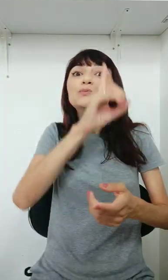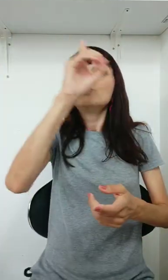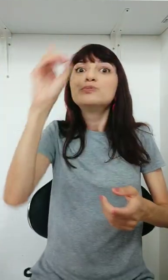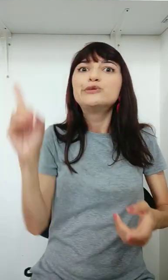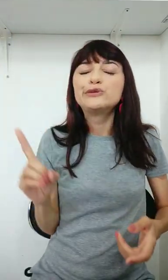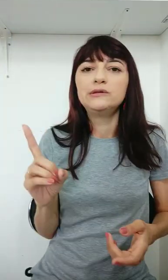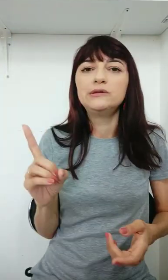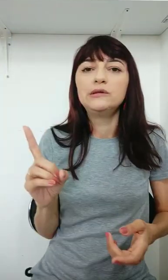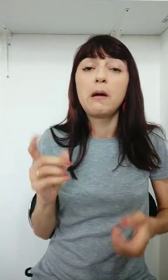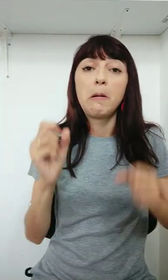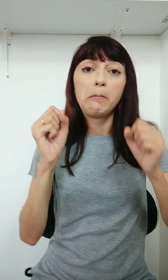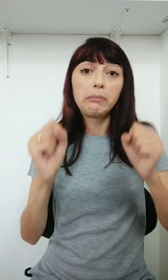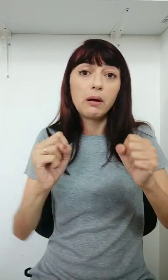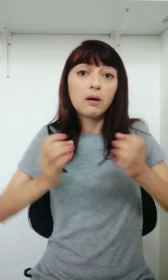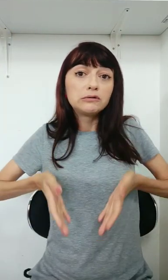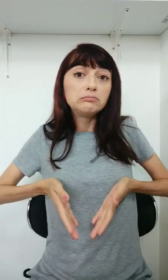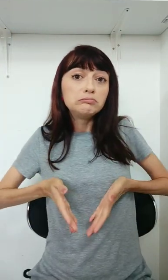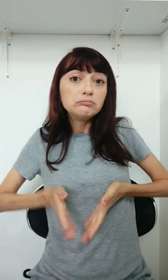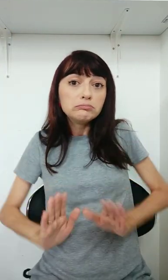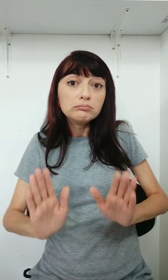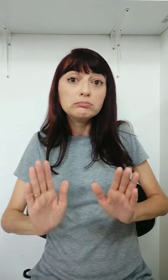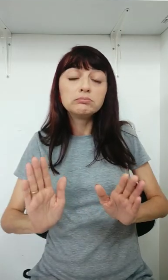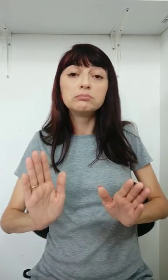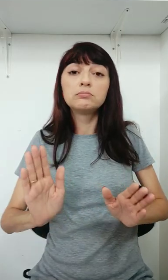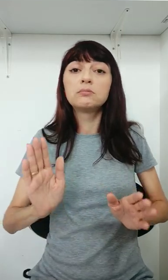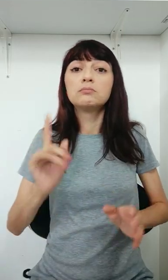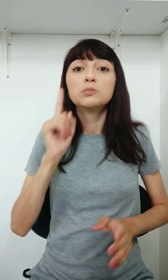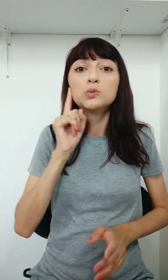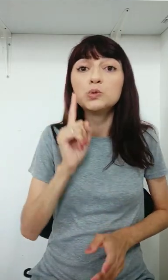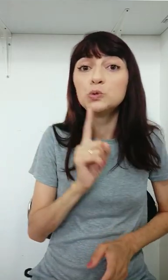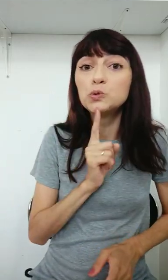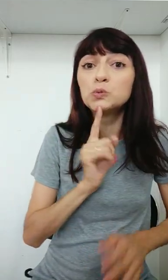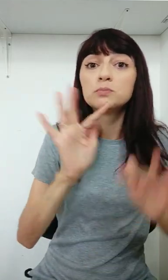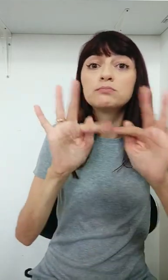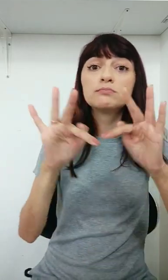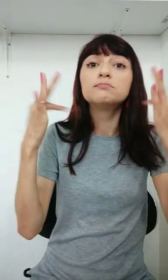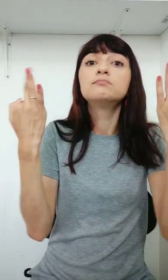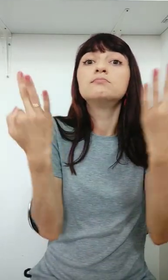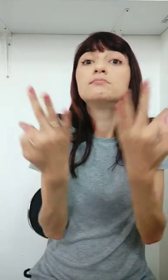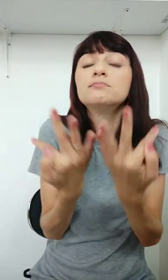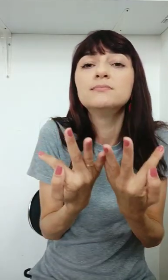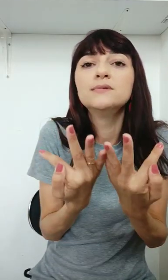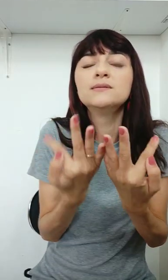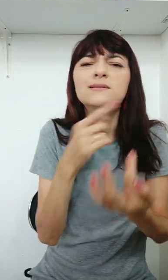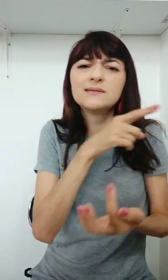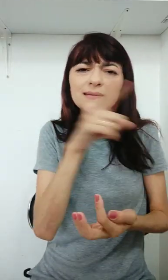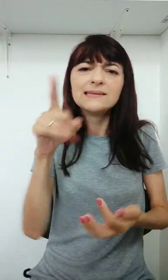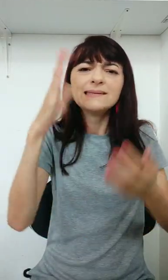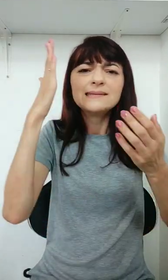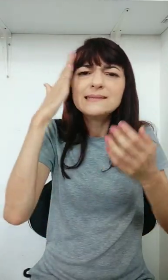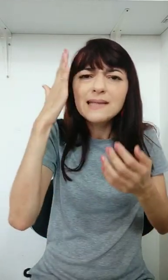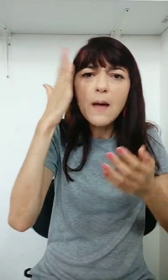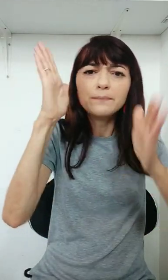se sabe o dia que, por exemplo, você que não tem um contato com o surdo, né, você vai encontrar com o surdo na rua. Talvez você